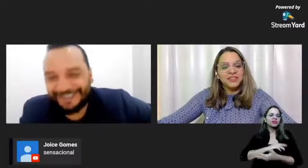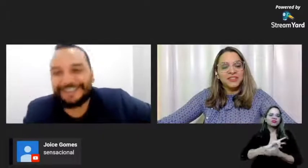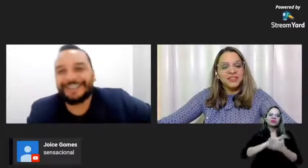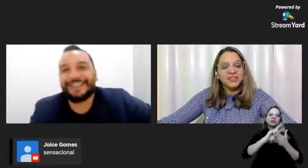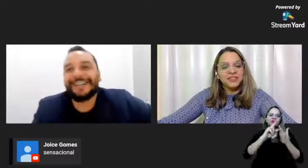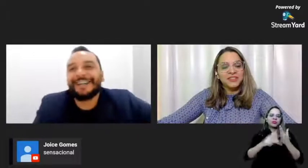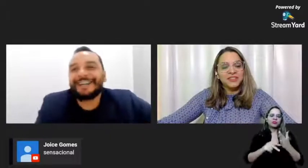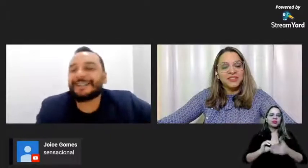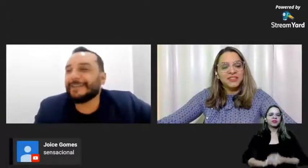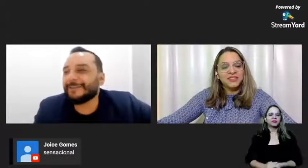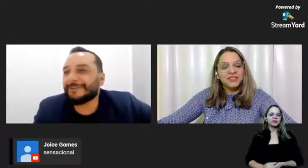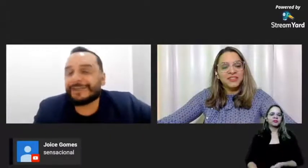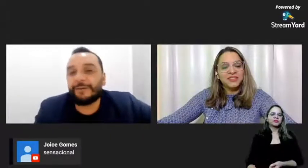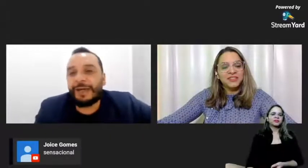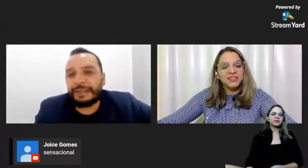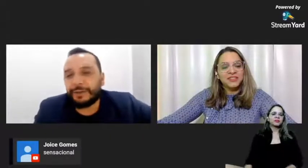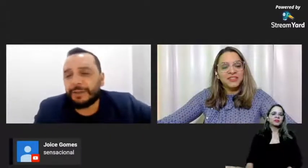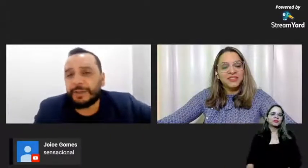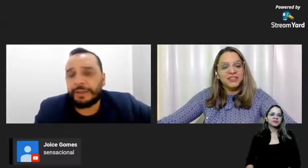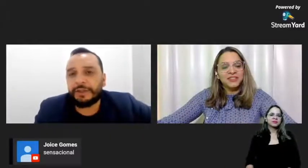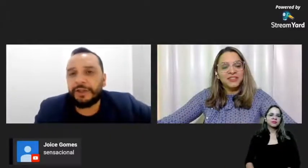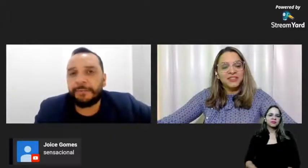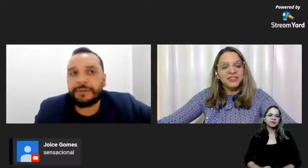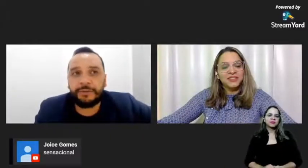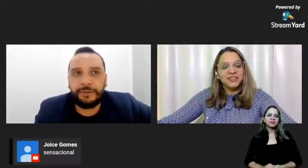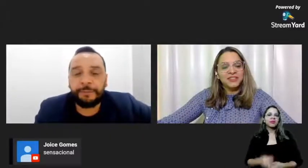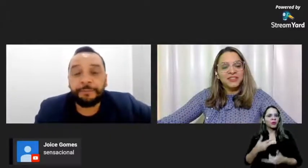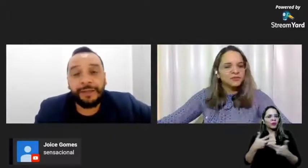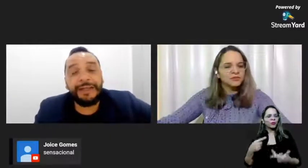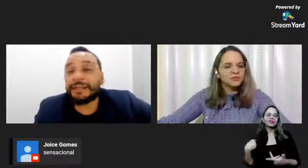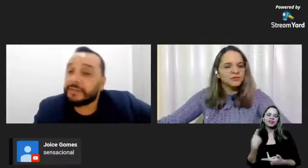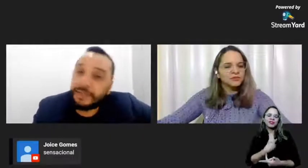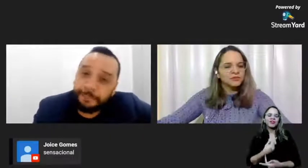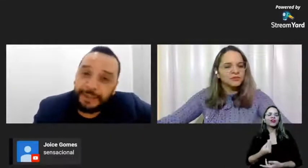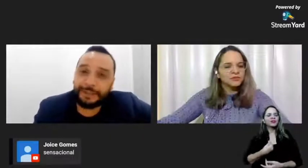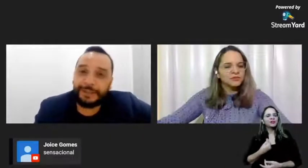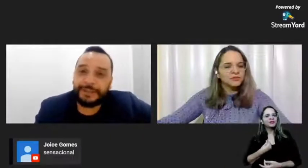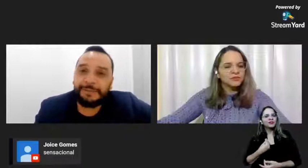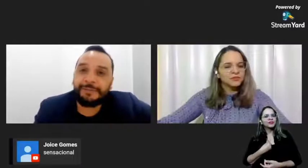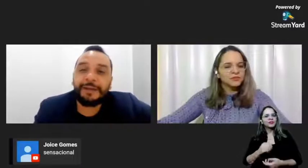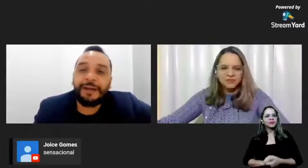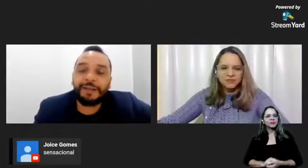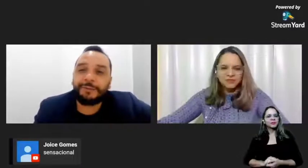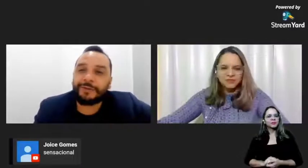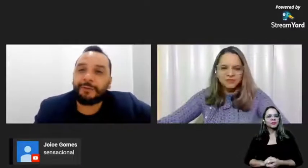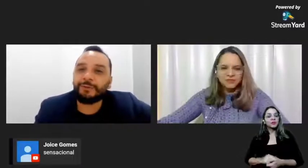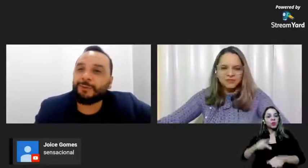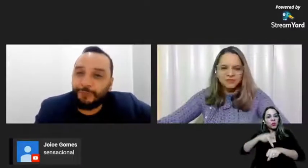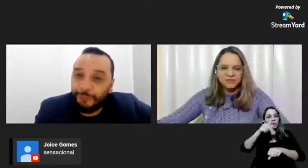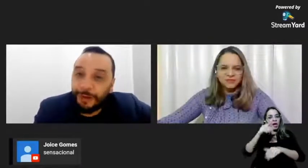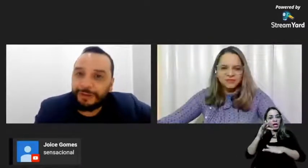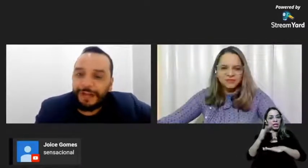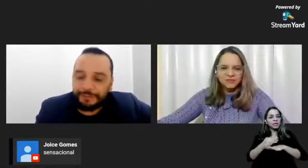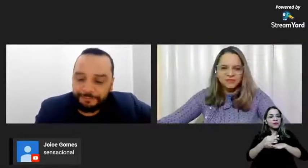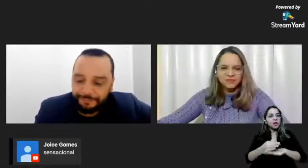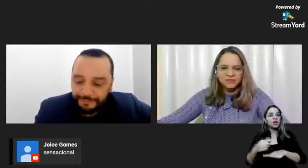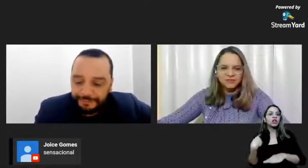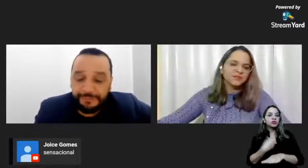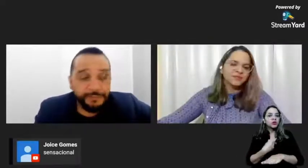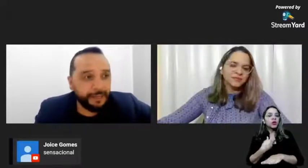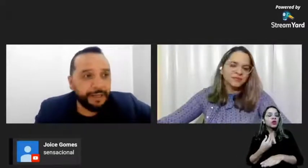vamos dizer assim. Então, são várias situações que a gente já passou. E lá nas Filipinas, por exemplo, a gente passou por um tufão